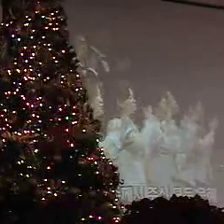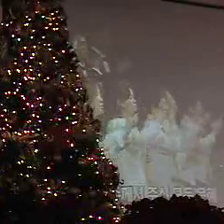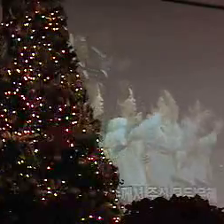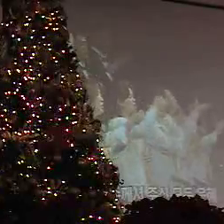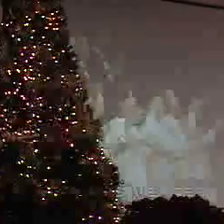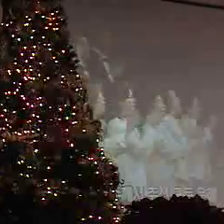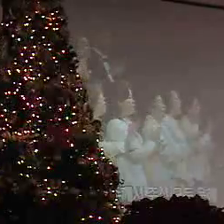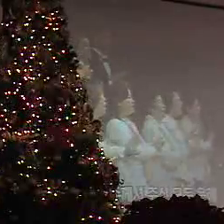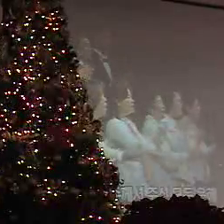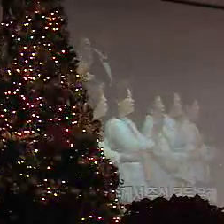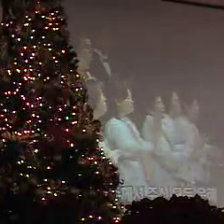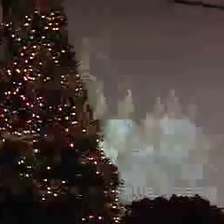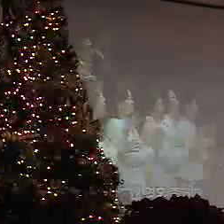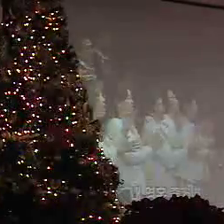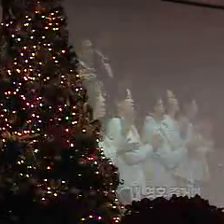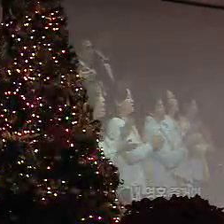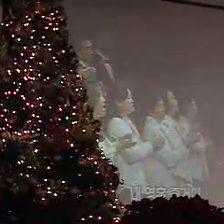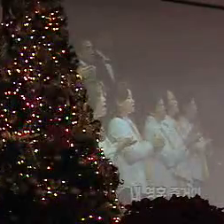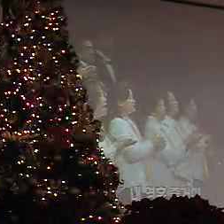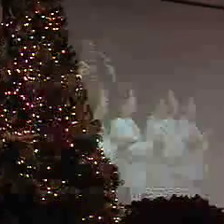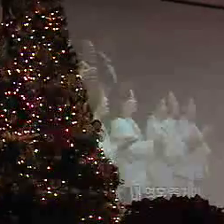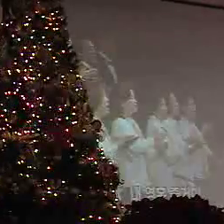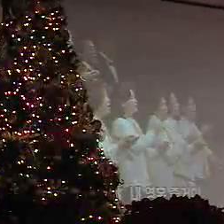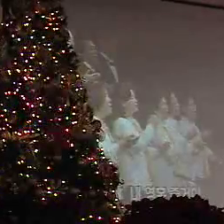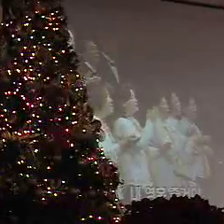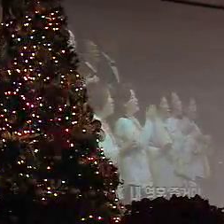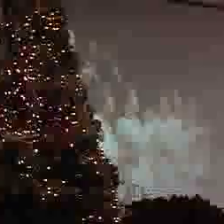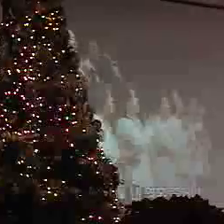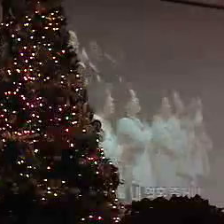말할 수 없네.